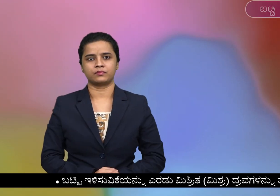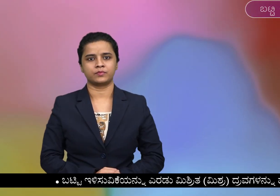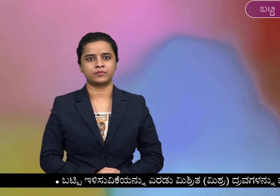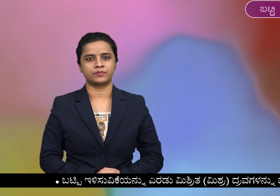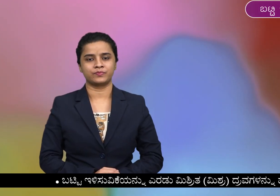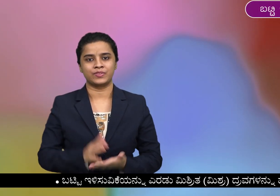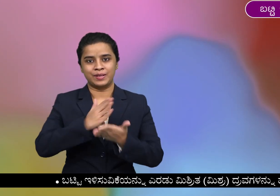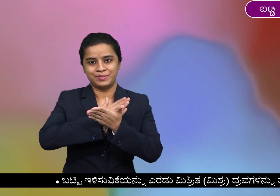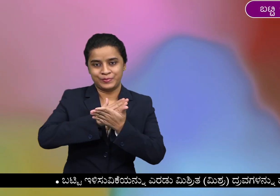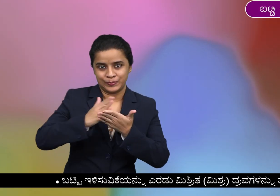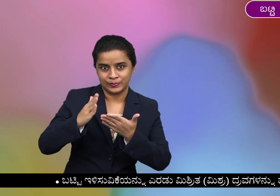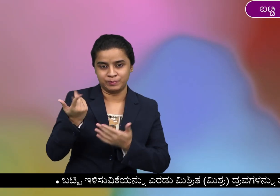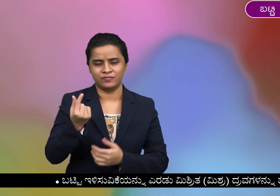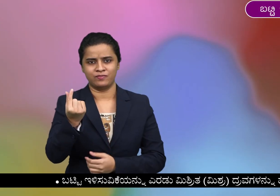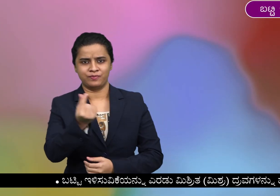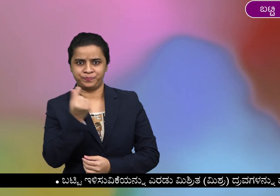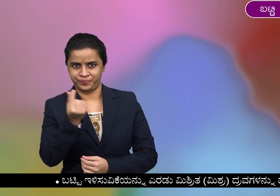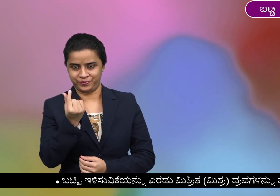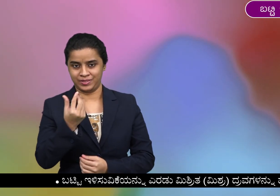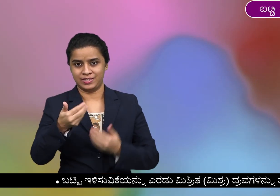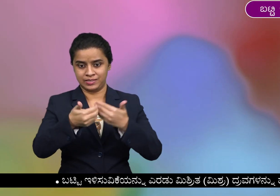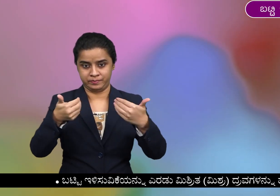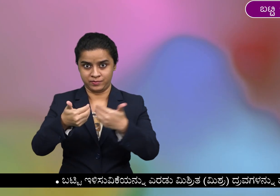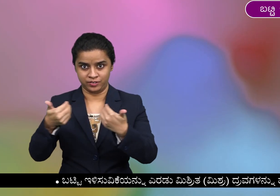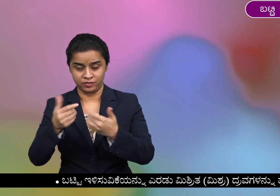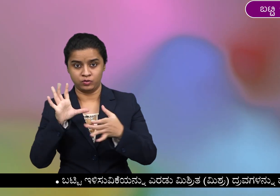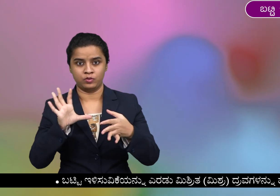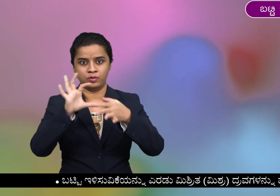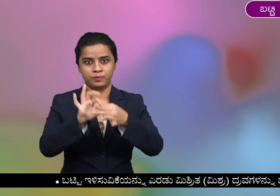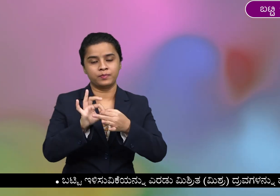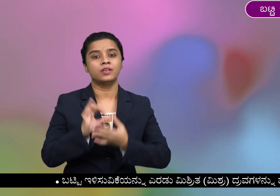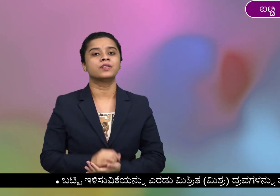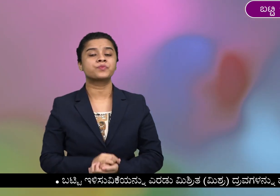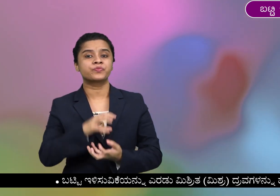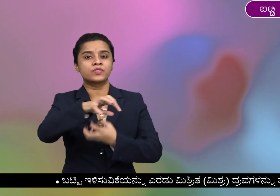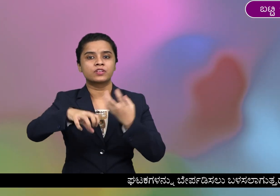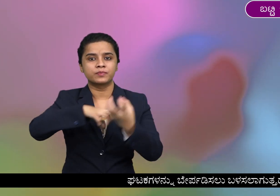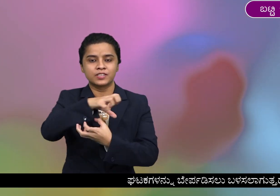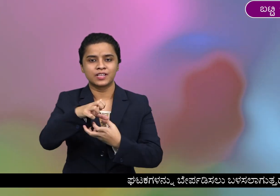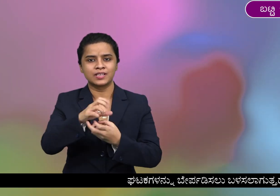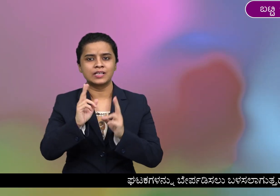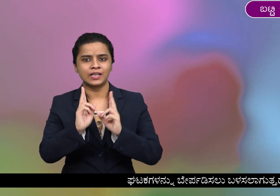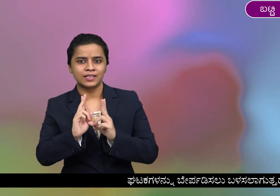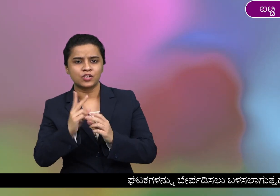ಬಟ್ಟಿ ಇಳಿಸುವಿಕೆಯನ್ನು 2 ಮಿಶ್ರ ದ್ರವಗಳನ್ನು ಹೊಂದಿರುವ ಮಿಶ್ರಣದ ಘಟಕಗಳು